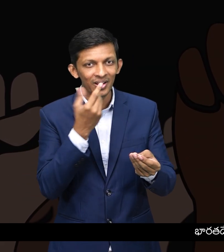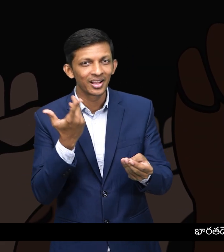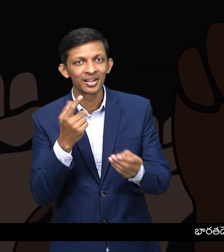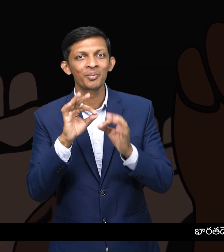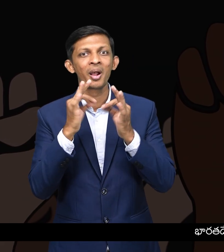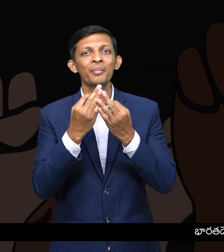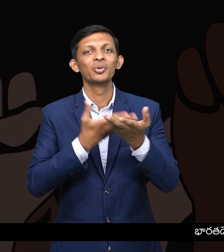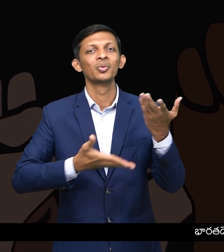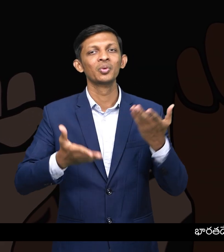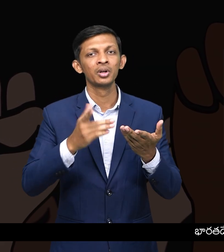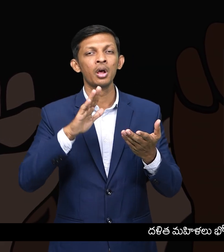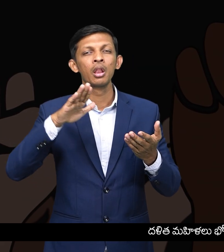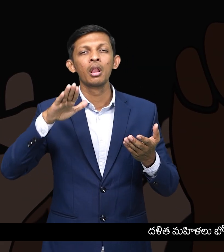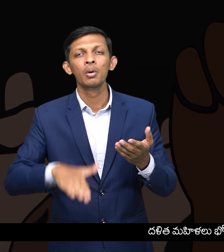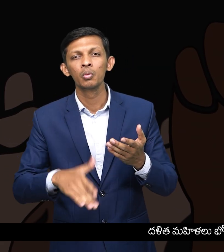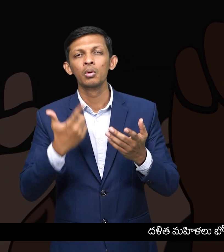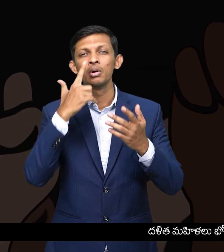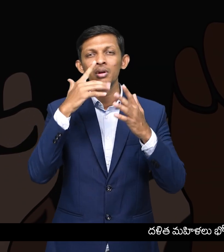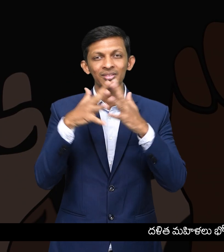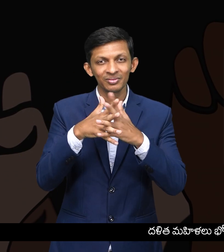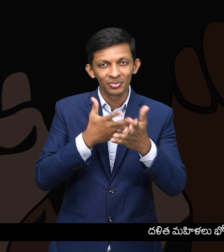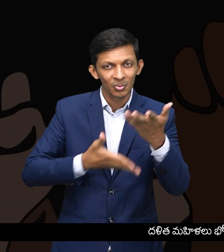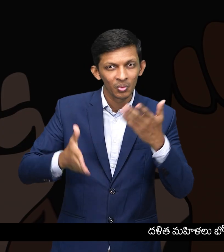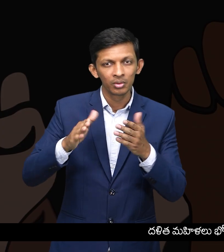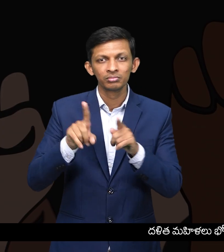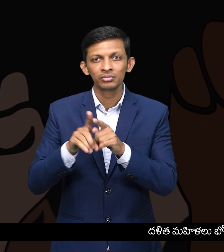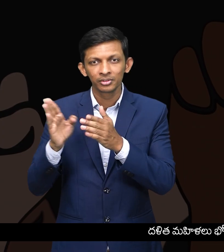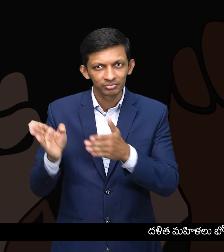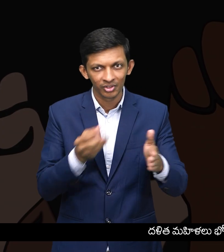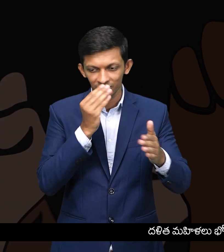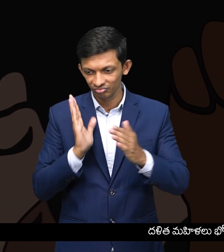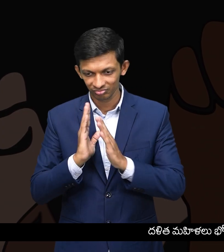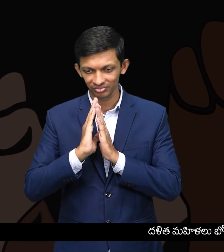భారతదేశంలోని కొన్ని ప్రాంతాలలో దళిత మహిళలు భోజనాన్ని తయారు చేయడం జరిగింది.